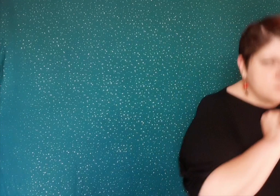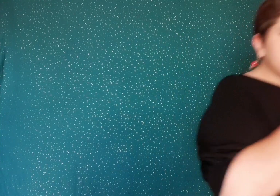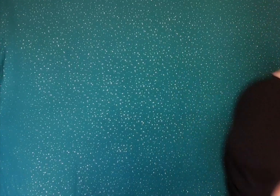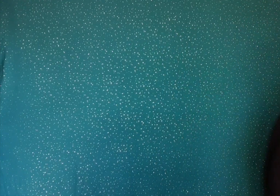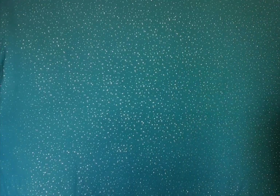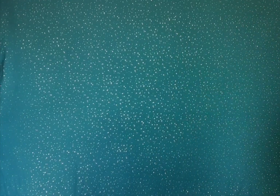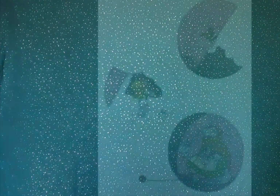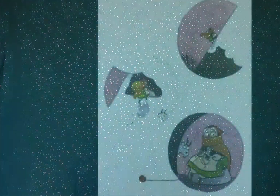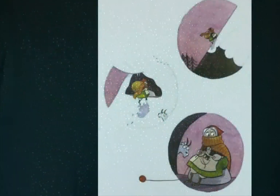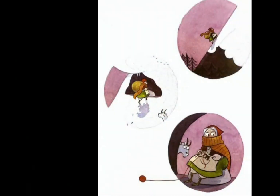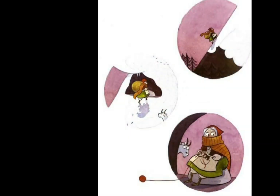partit.